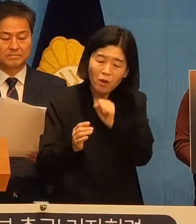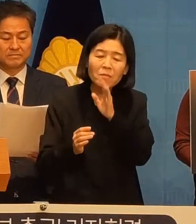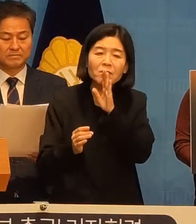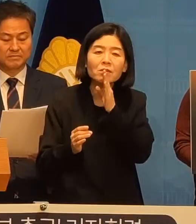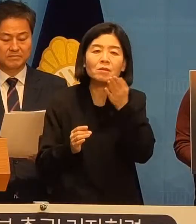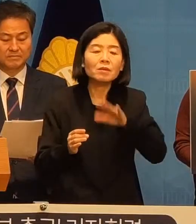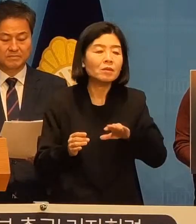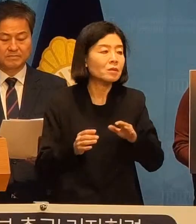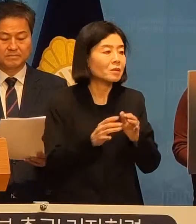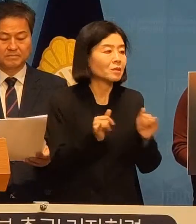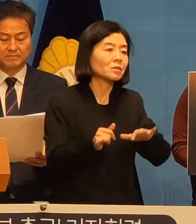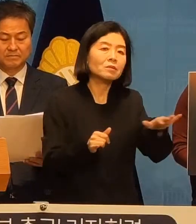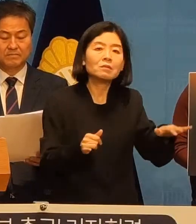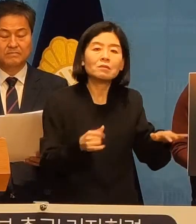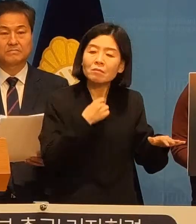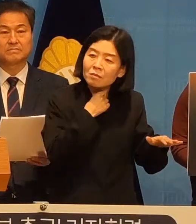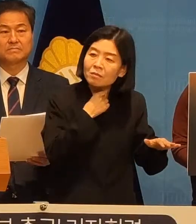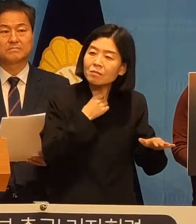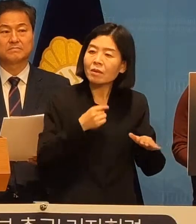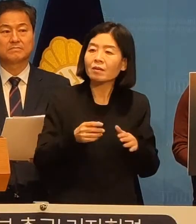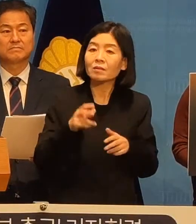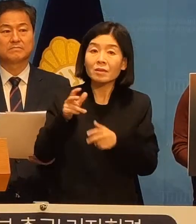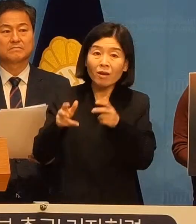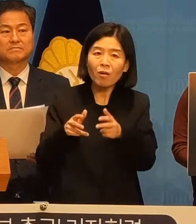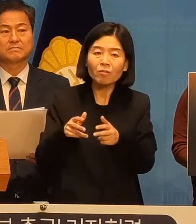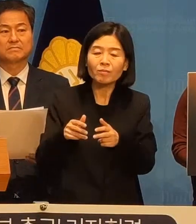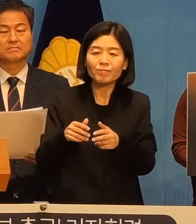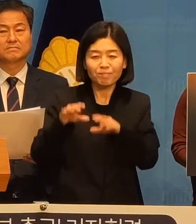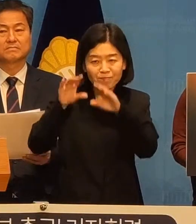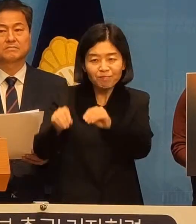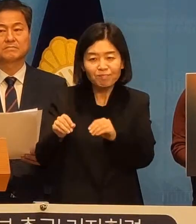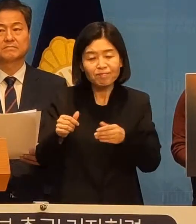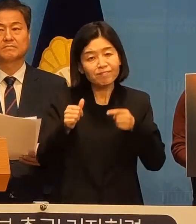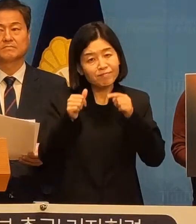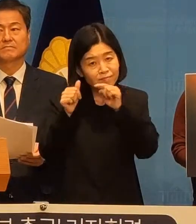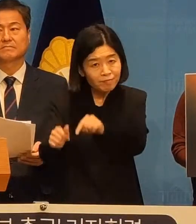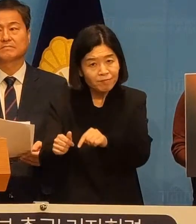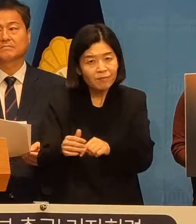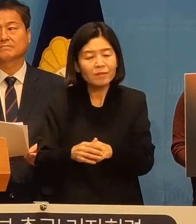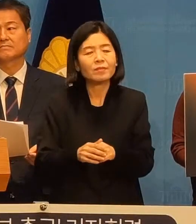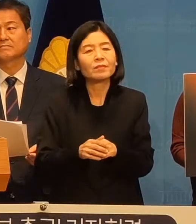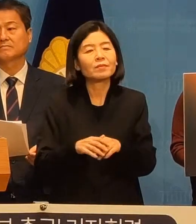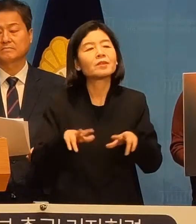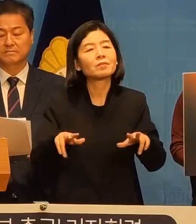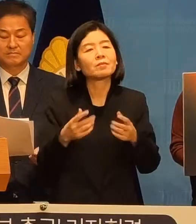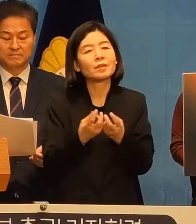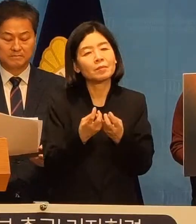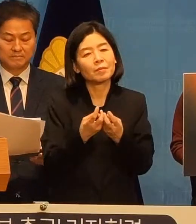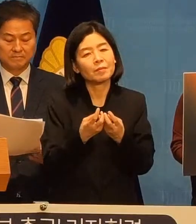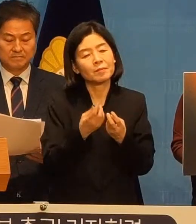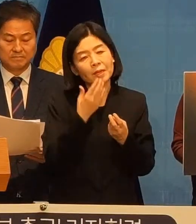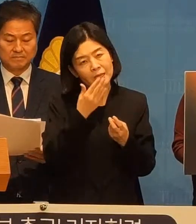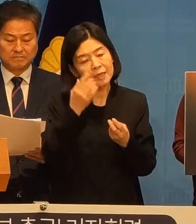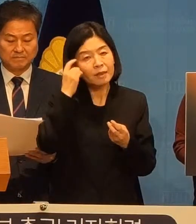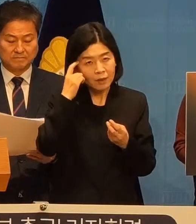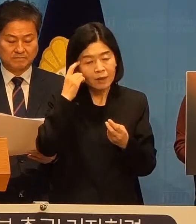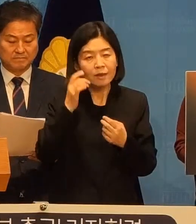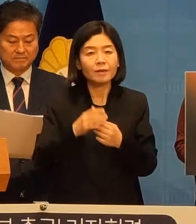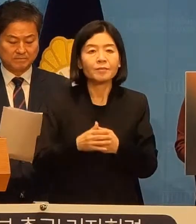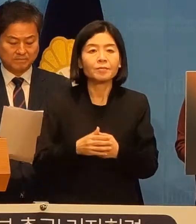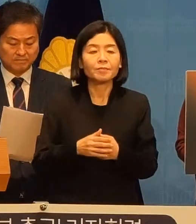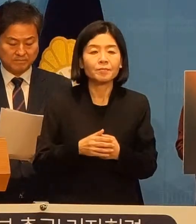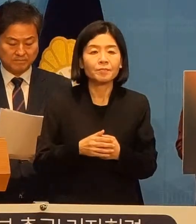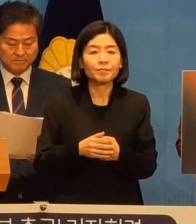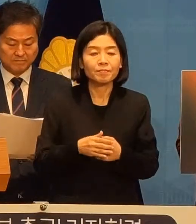의해서 이 사업을 정리하는 것도 하나의 기회가 될 수 있으리라고 생각합니다. 예, 이상